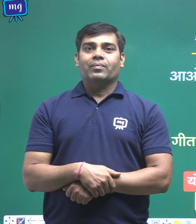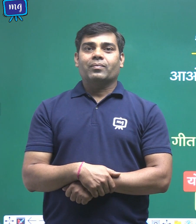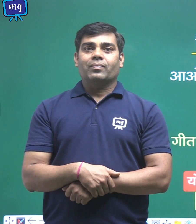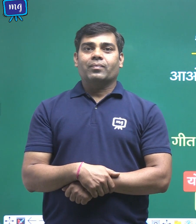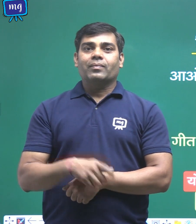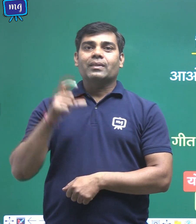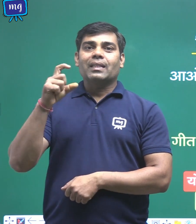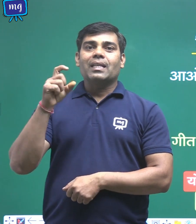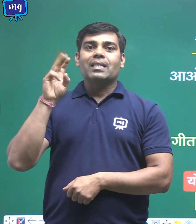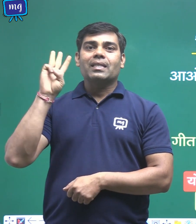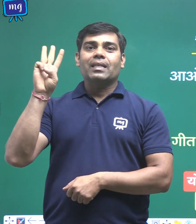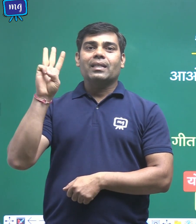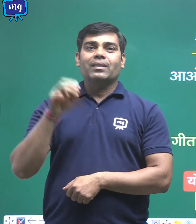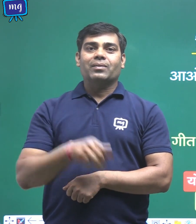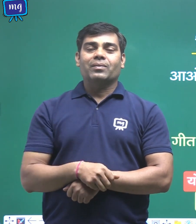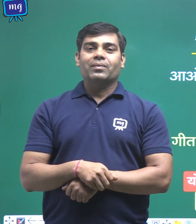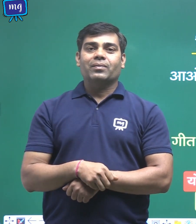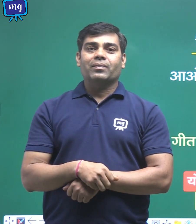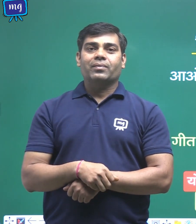कक्षा 3